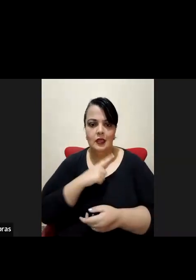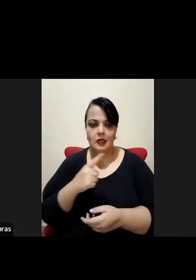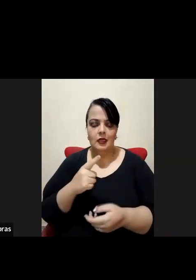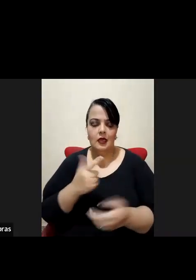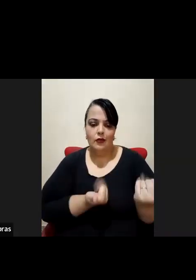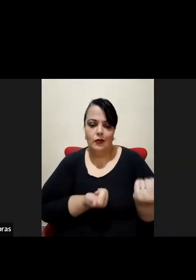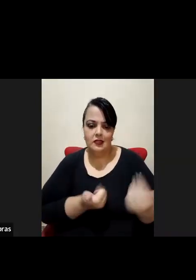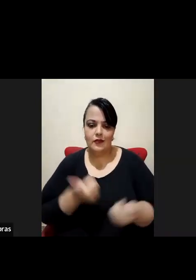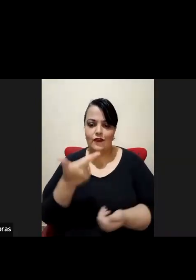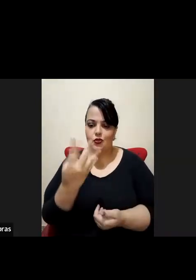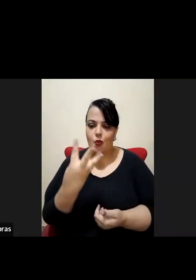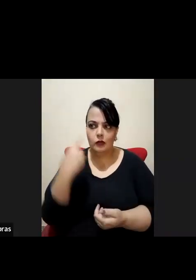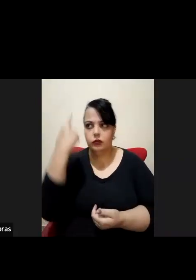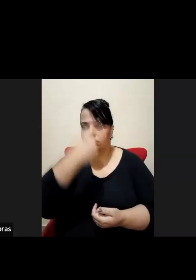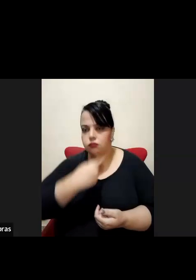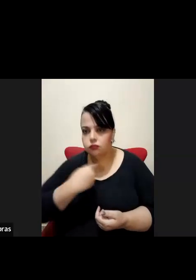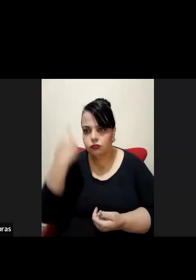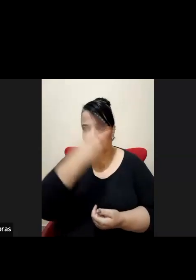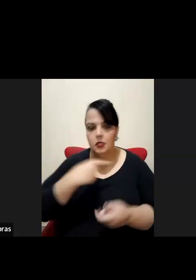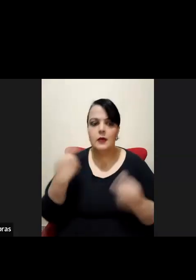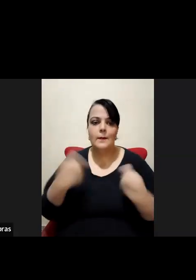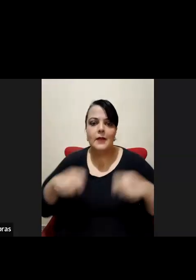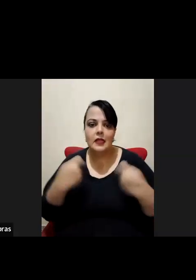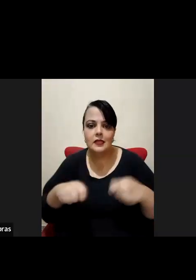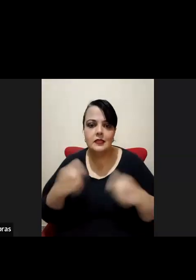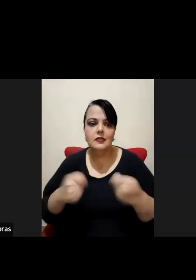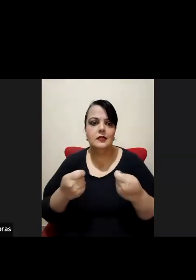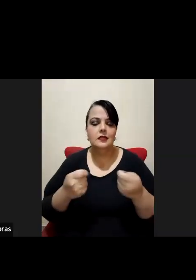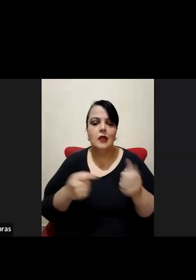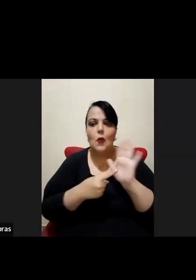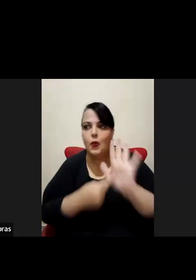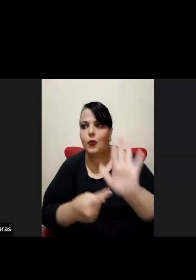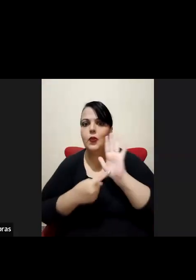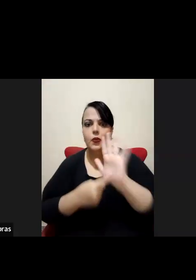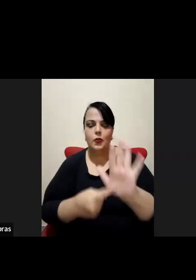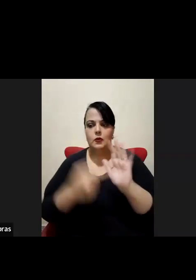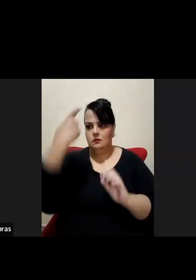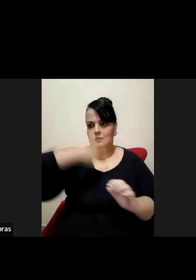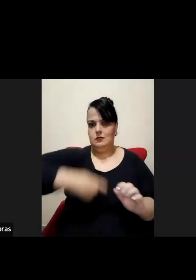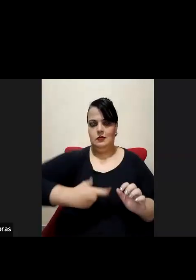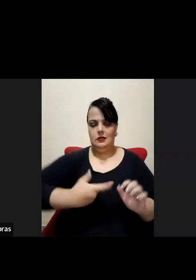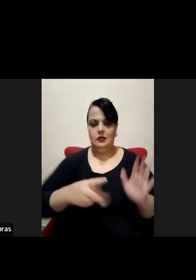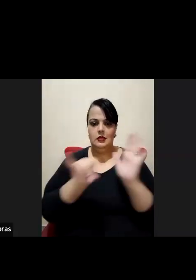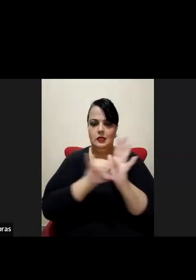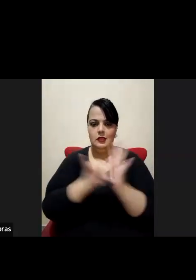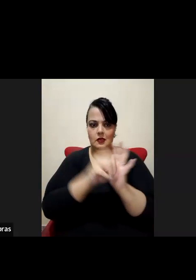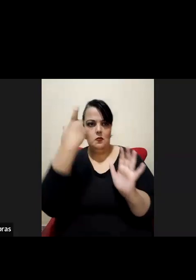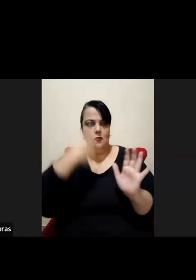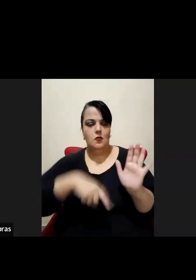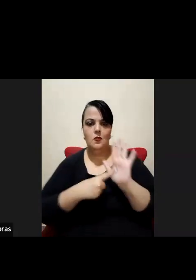dia precisando produzir conteúdo ou produzir uma imagem de aceitação e de